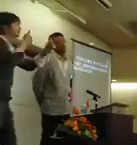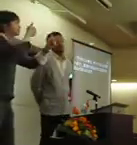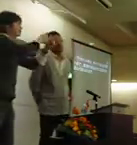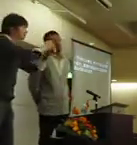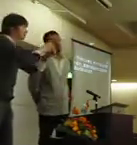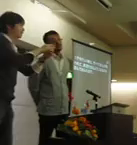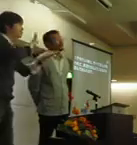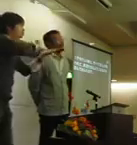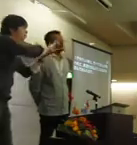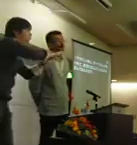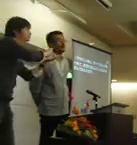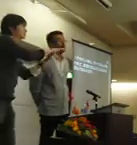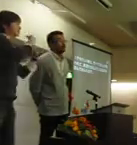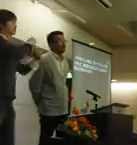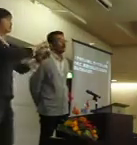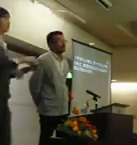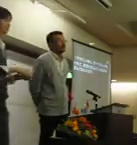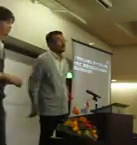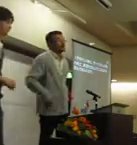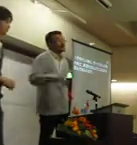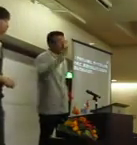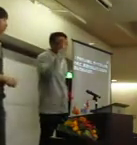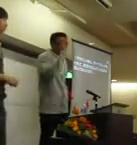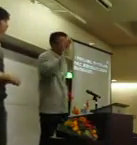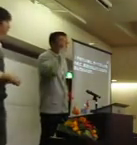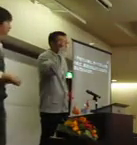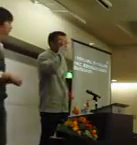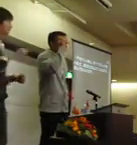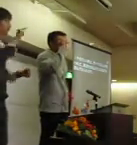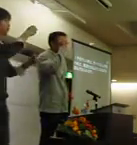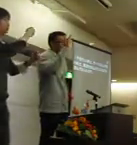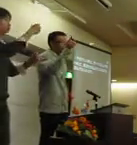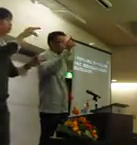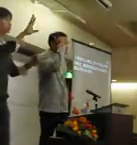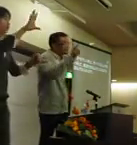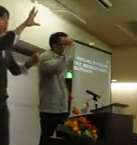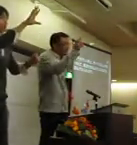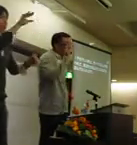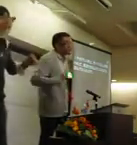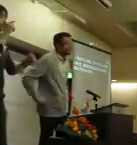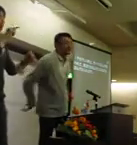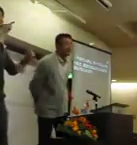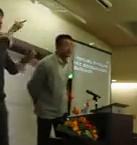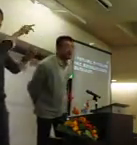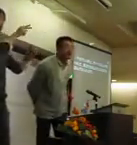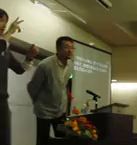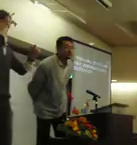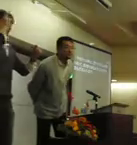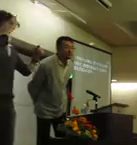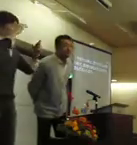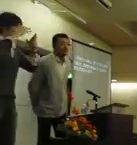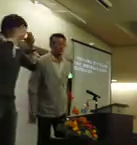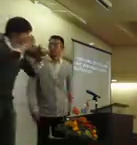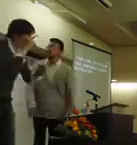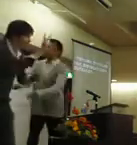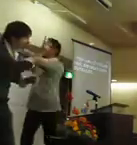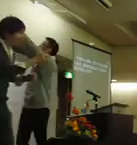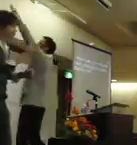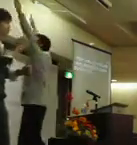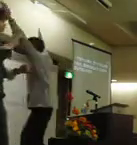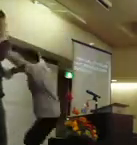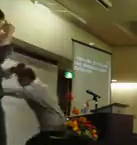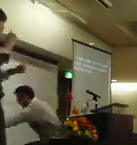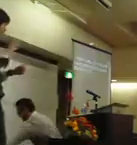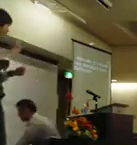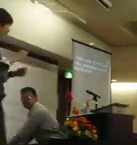僕その人のニュースを見たときね、クリスチャンかなと思ったんですよ。 そしたらこ